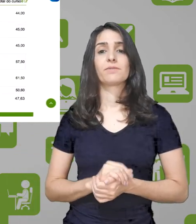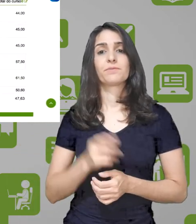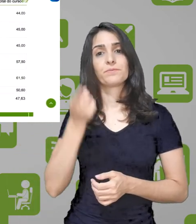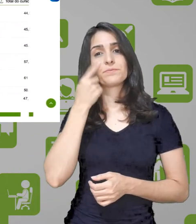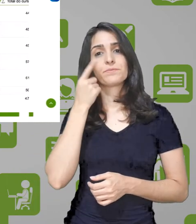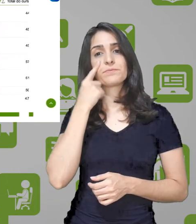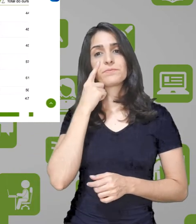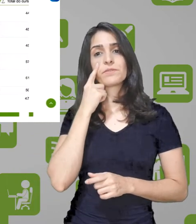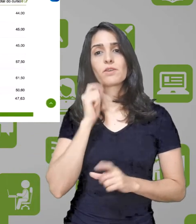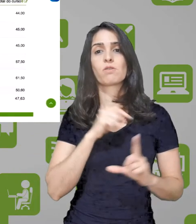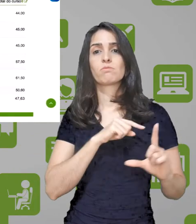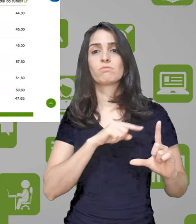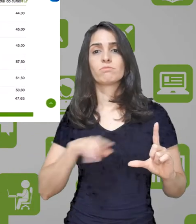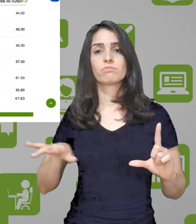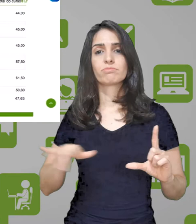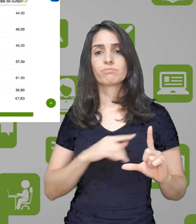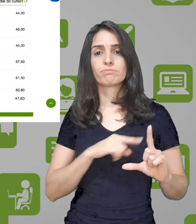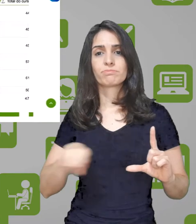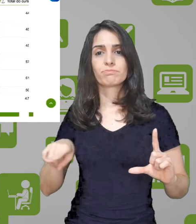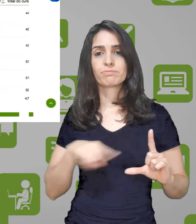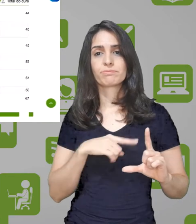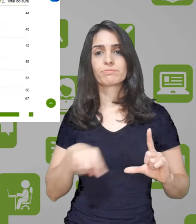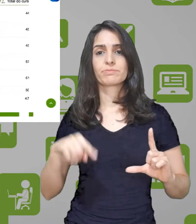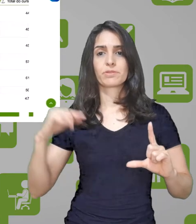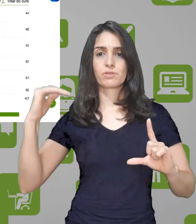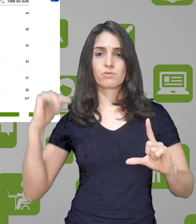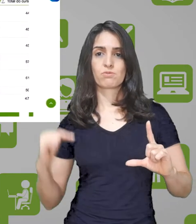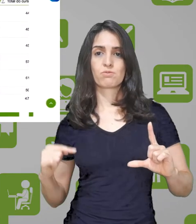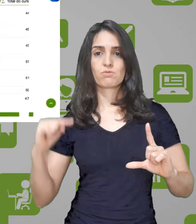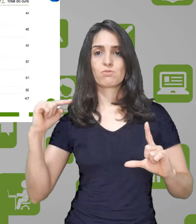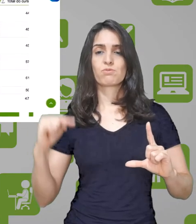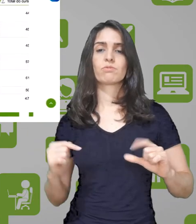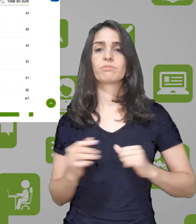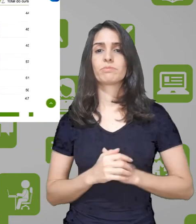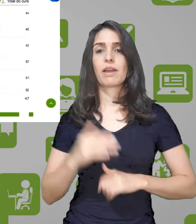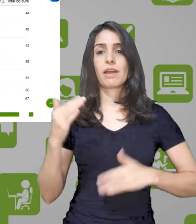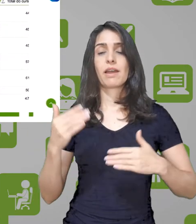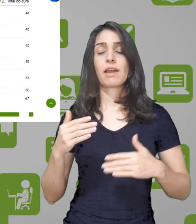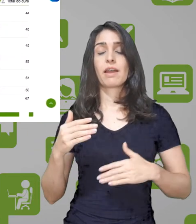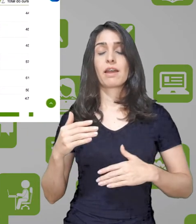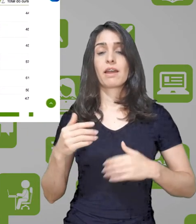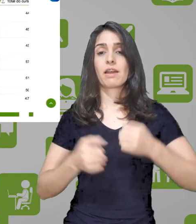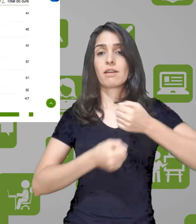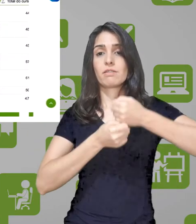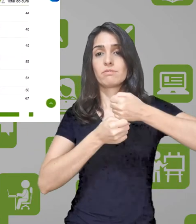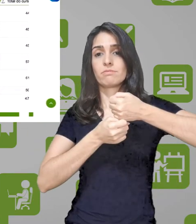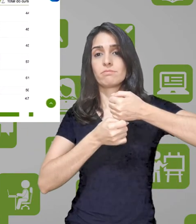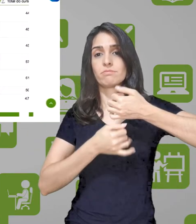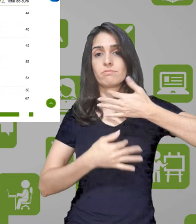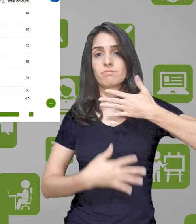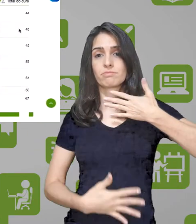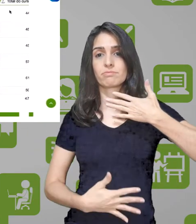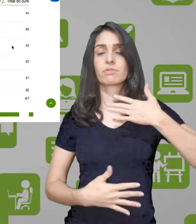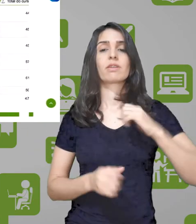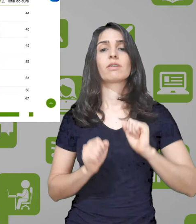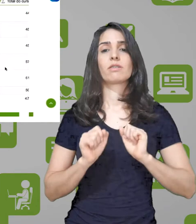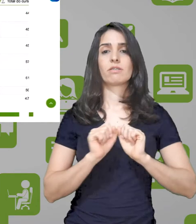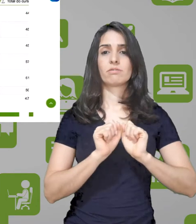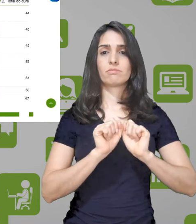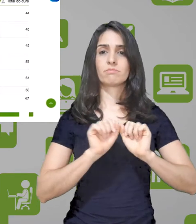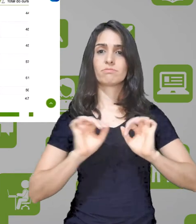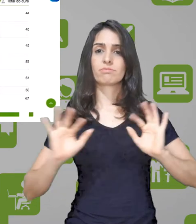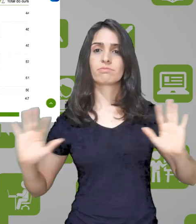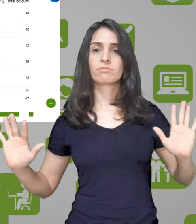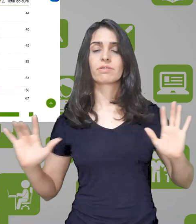vão observar que tem uma barra de rolagem aqui embaixo Então nem sempre a gente consegue ver todas as notas